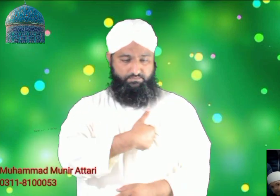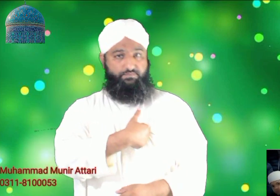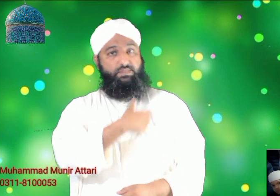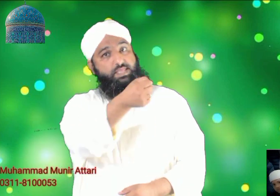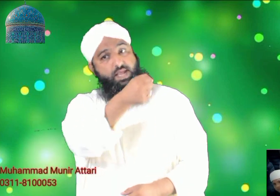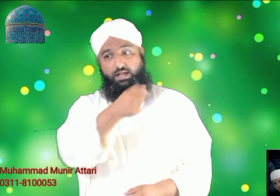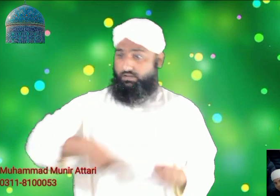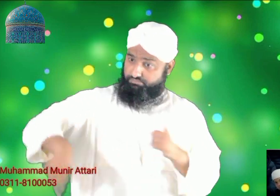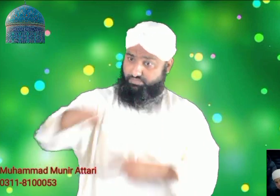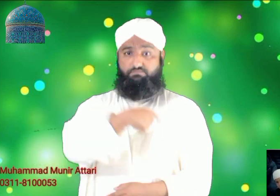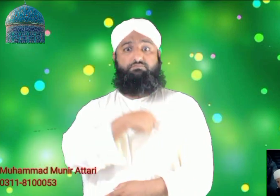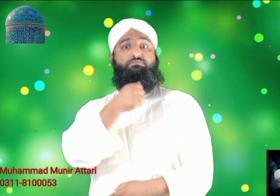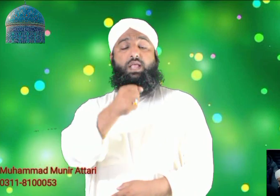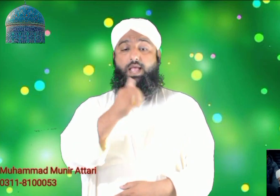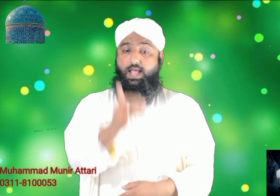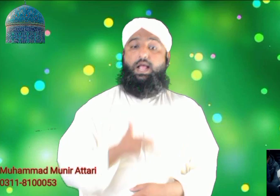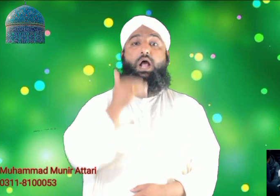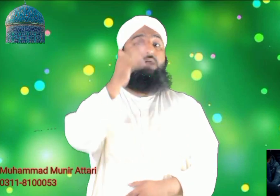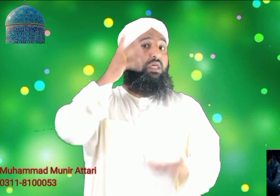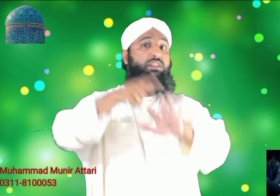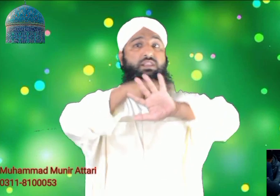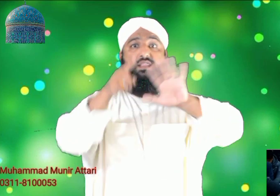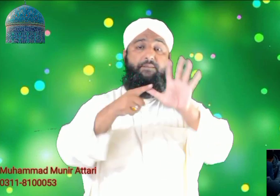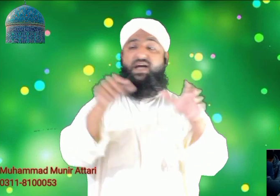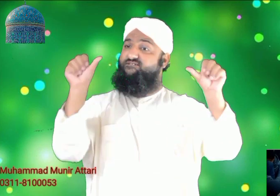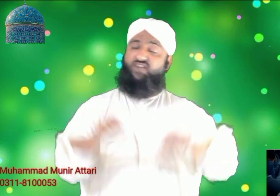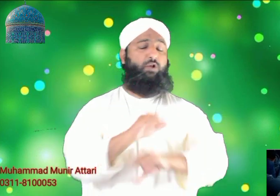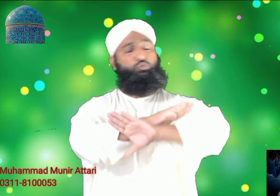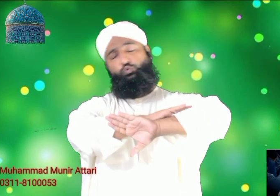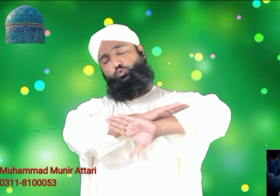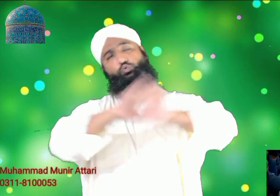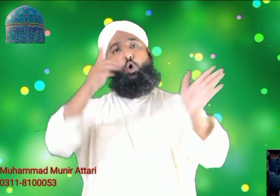کریں کہ آج کے بعد ہماری کوئی نماز قضا نہیں ہوگی.